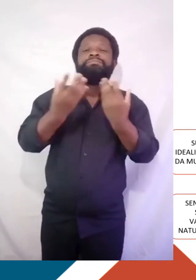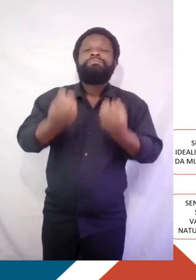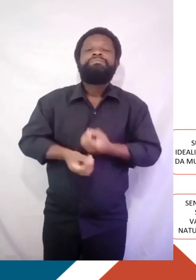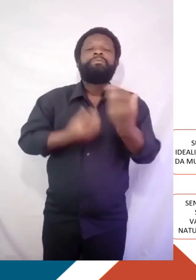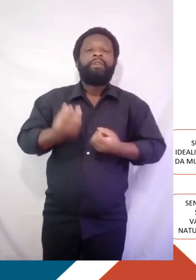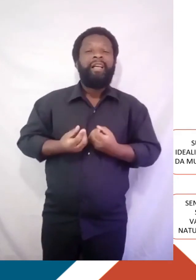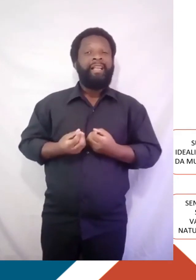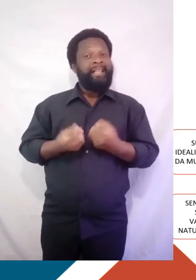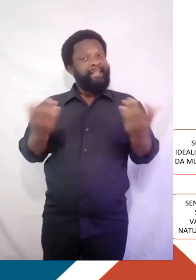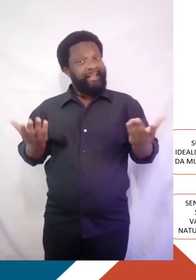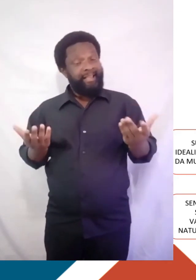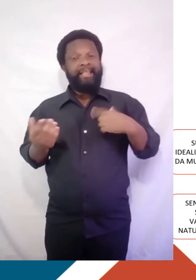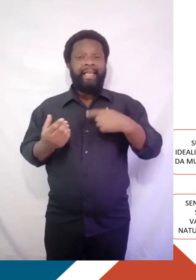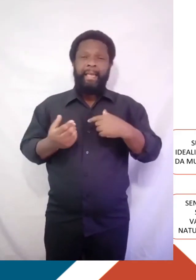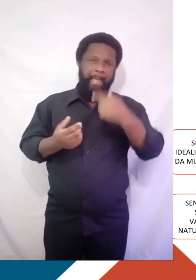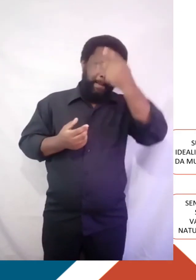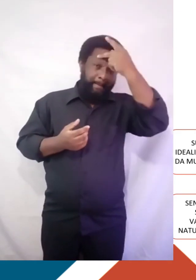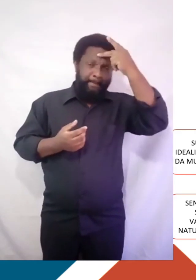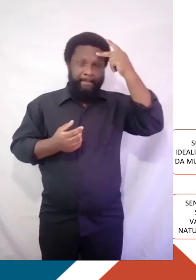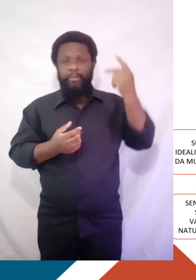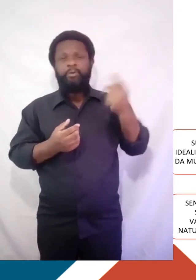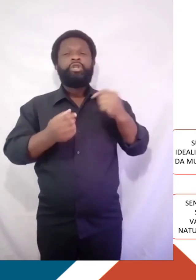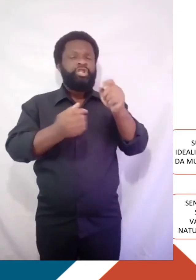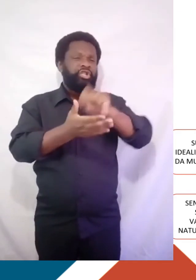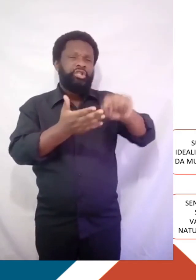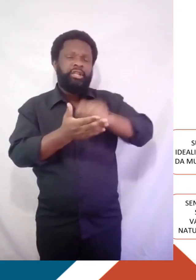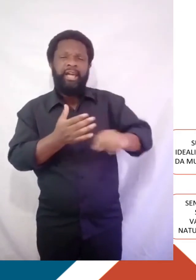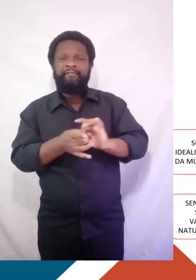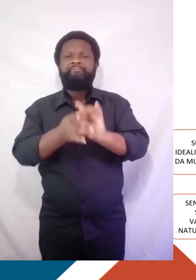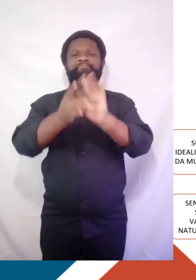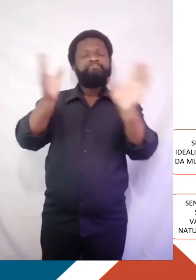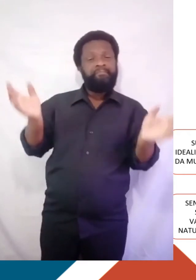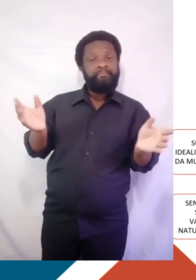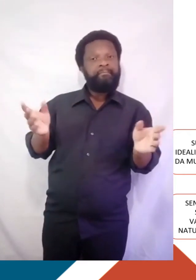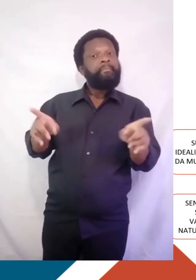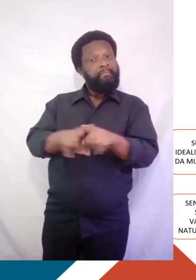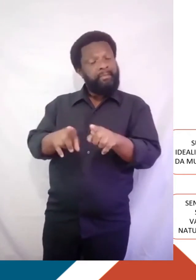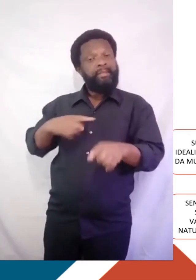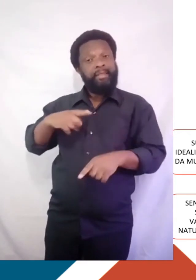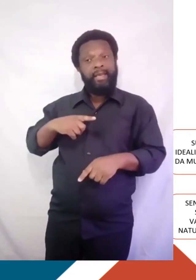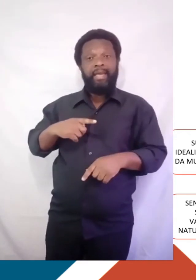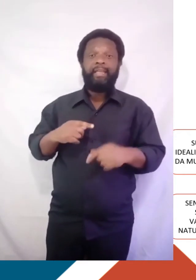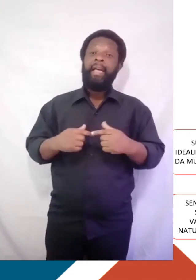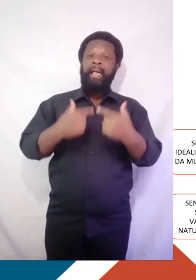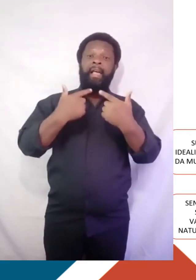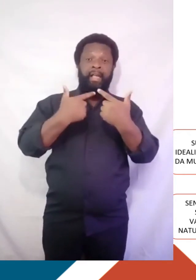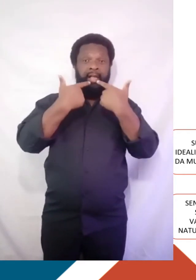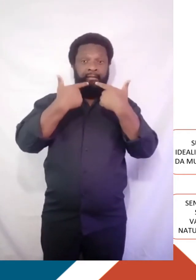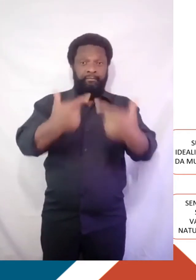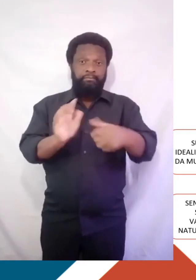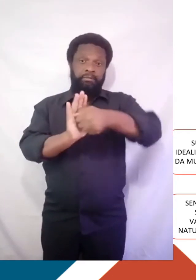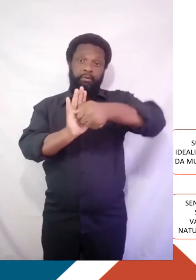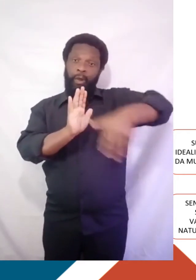expressão. Temos a presença de versos livres e brancos. Temos ainda a presença de figuras de linguagem